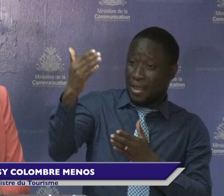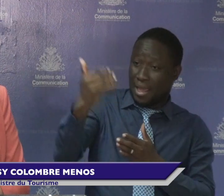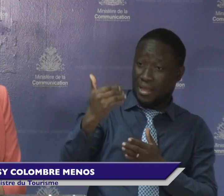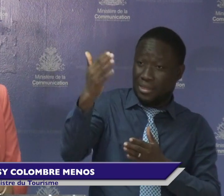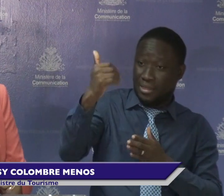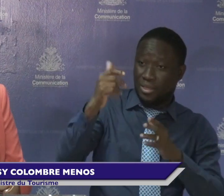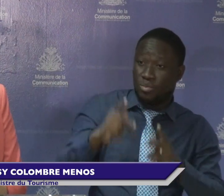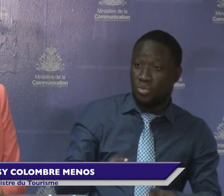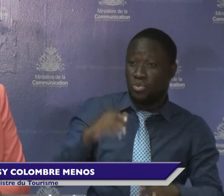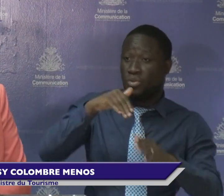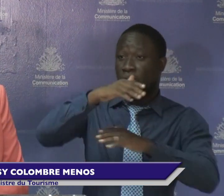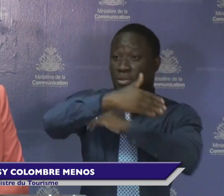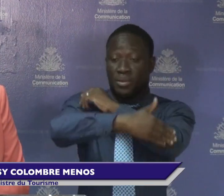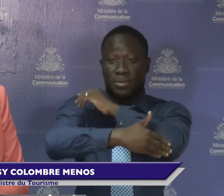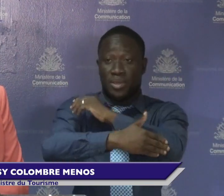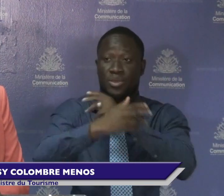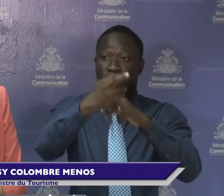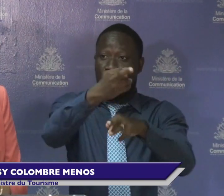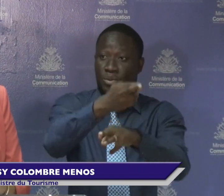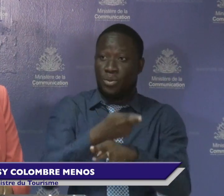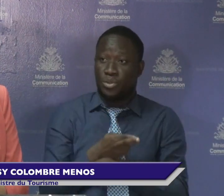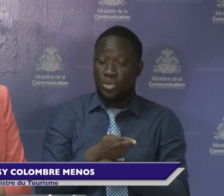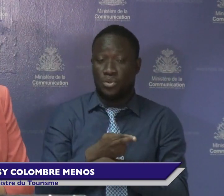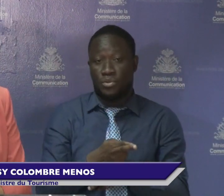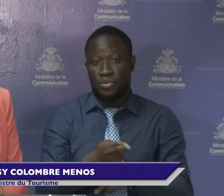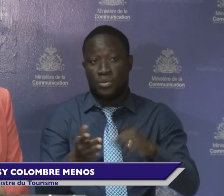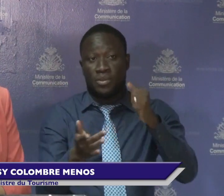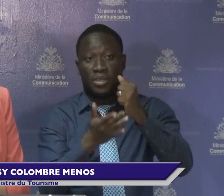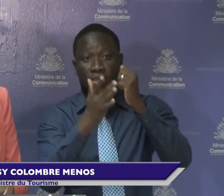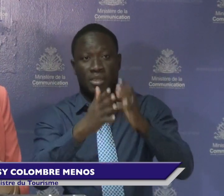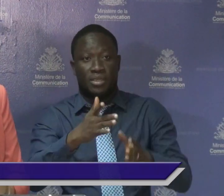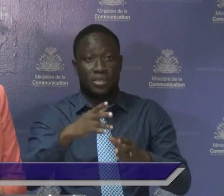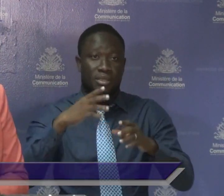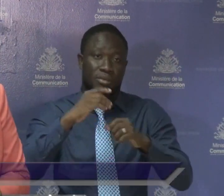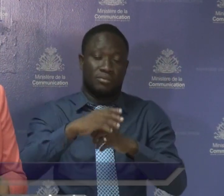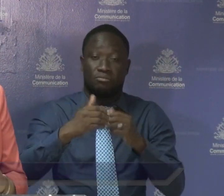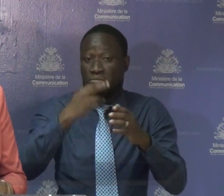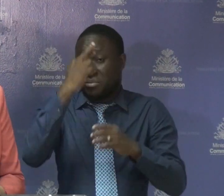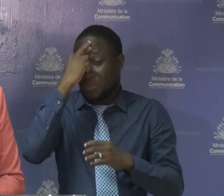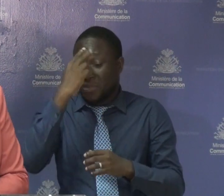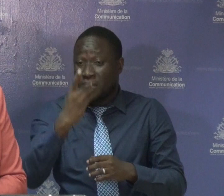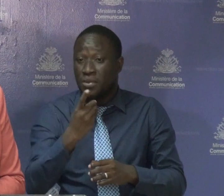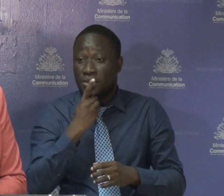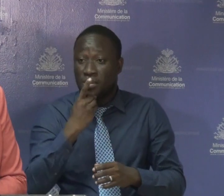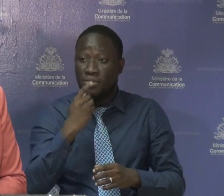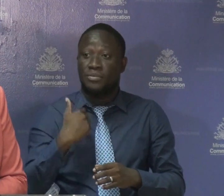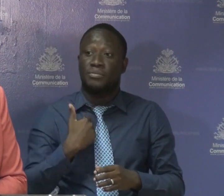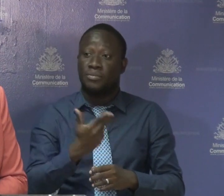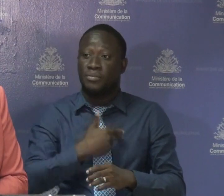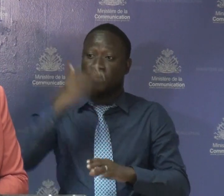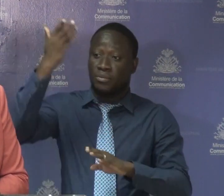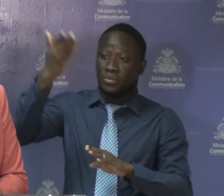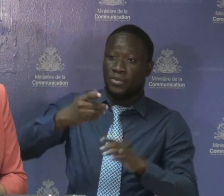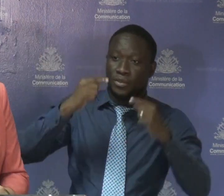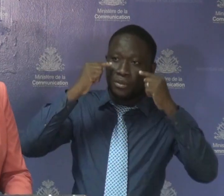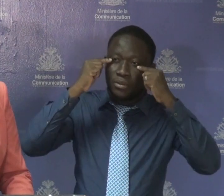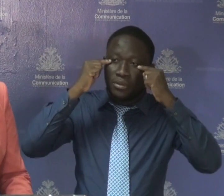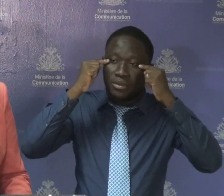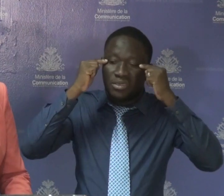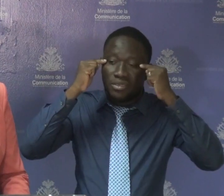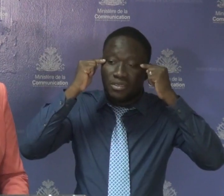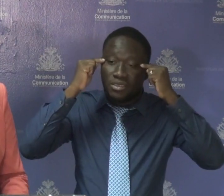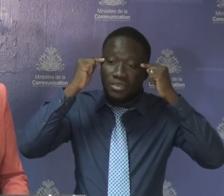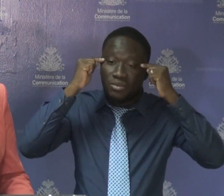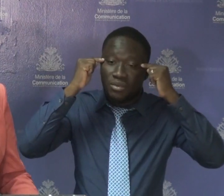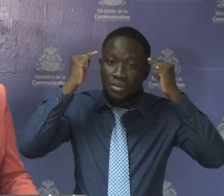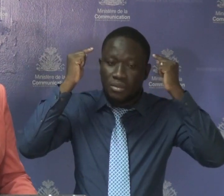dans le pays. Donc nous devons recevoir des tour opérateurs allemands, français, russes, dominicains. Et récemment encore, nous avons accueilli des Chinois.